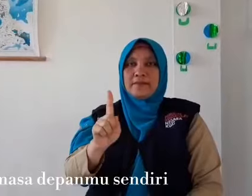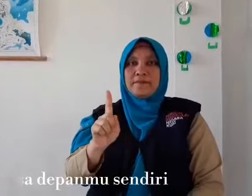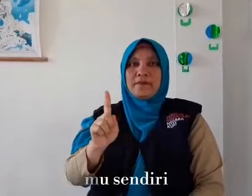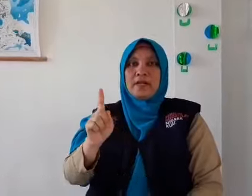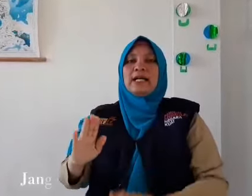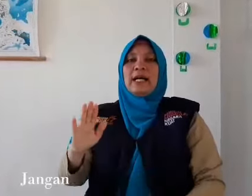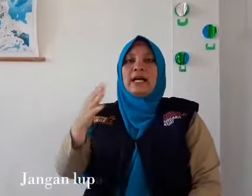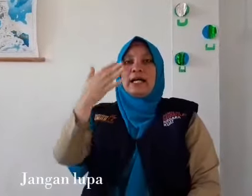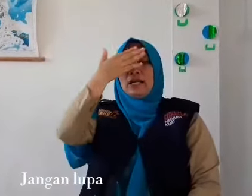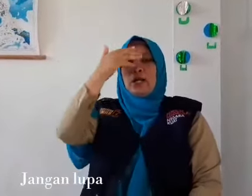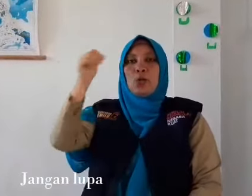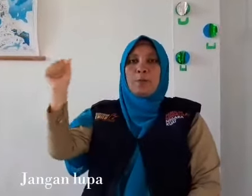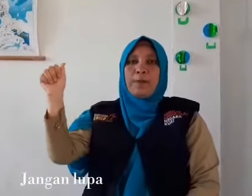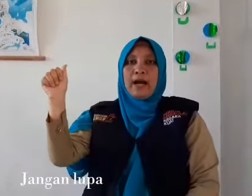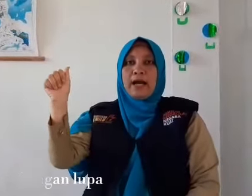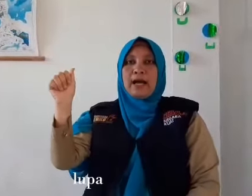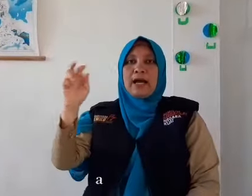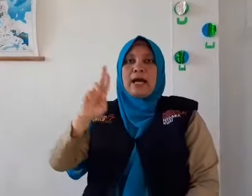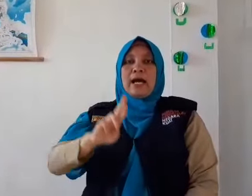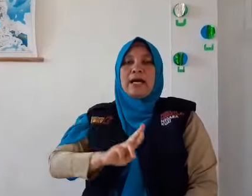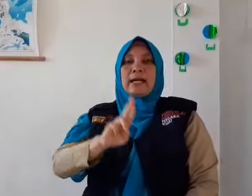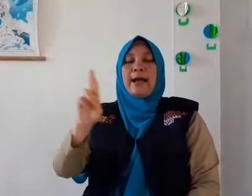sendiri. Jangan lupa Rabu